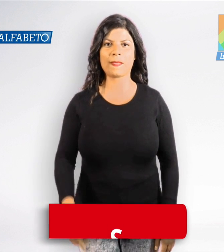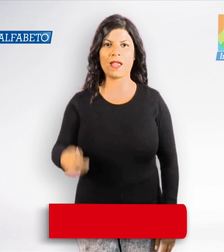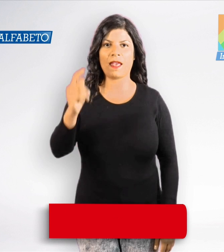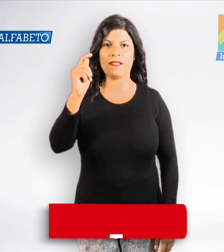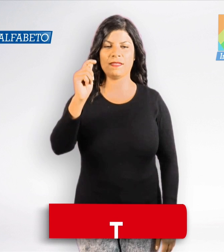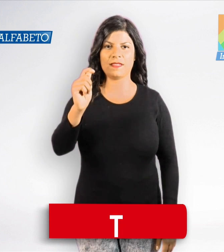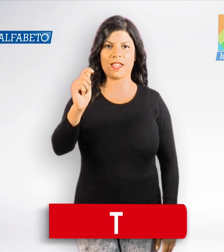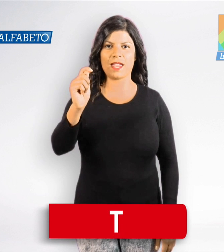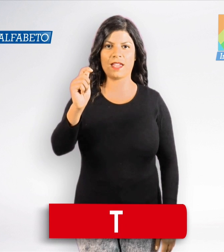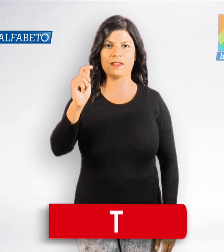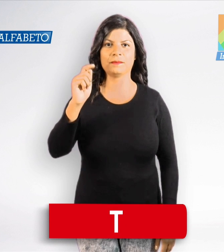T